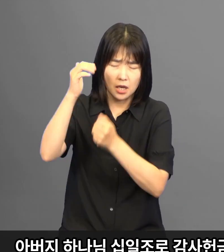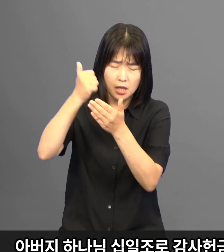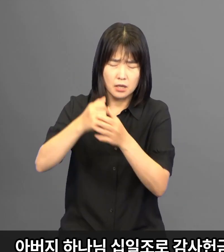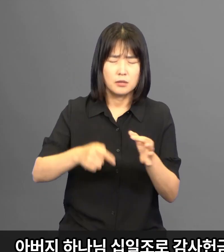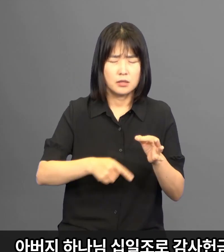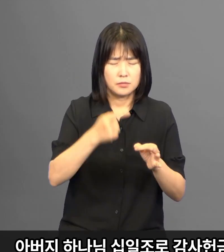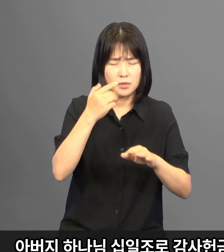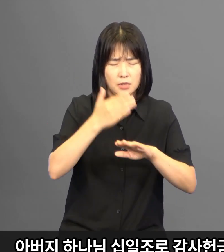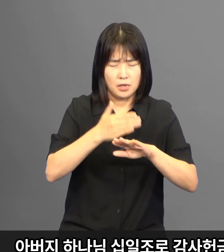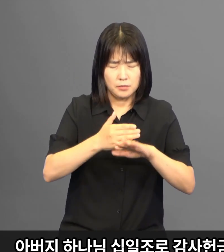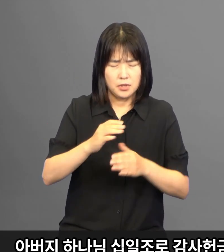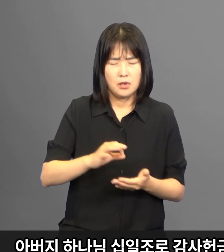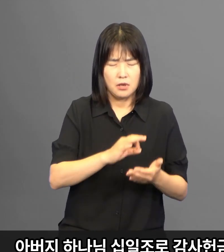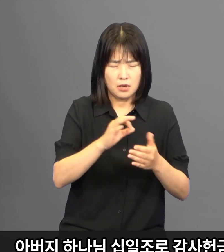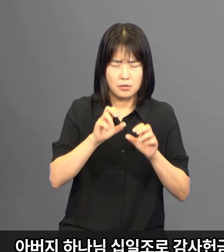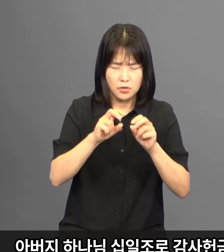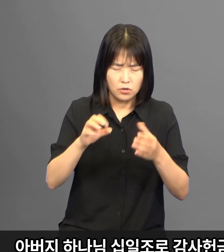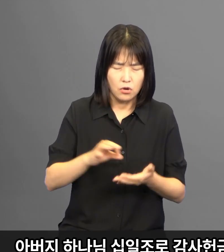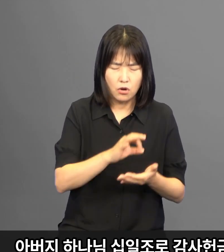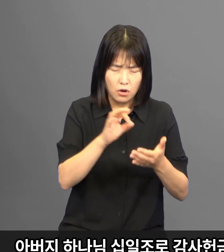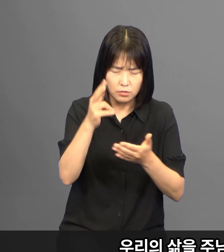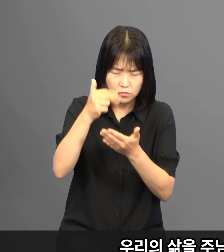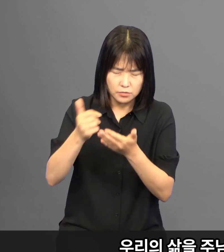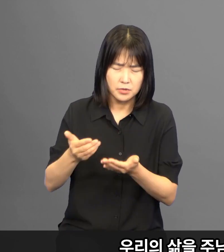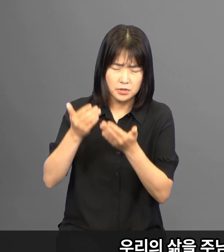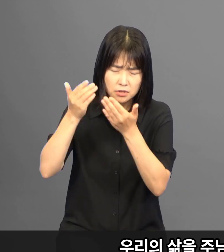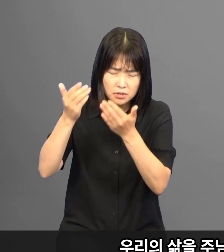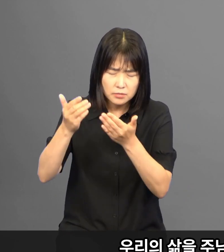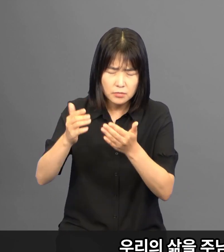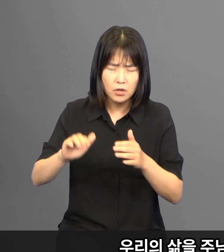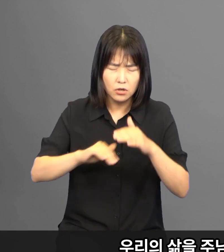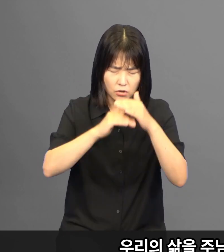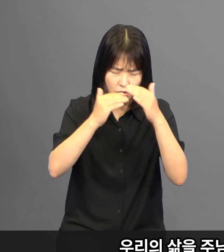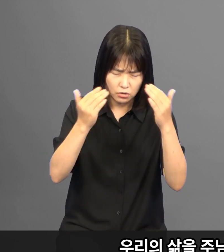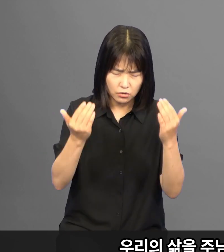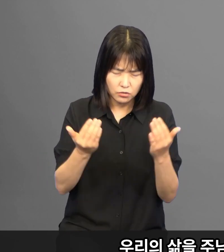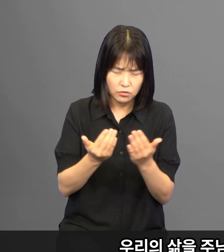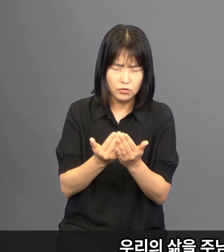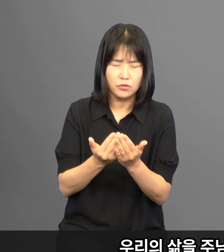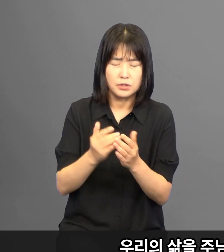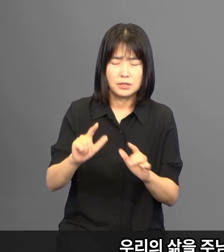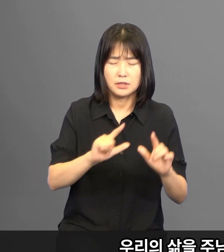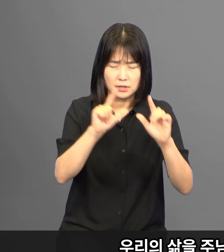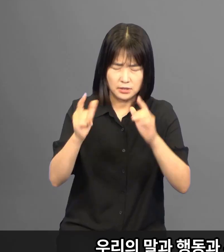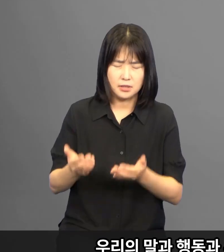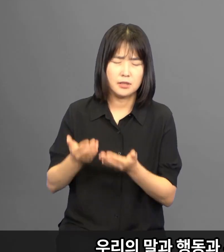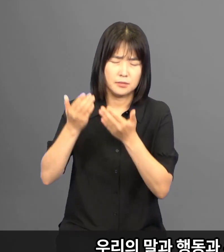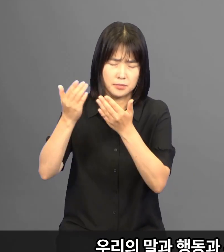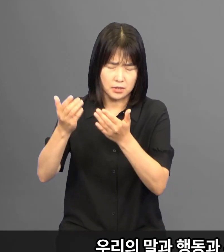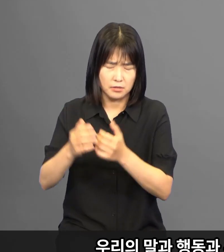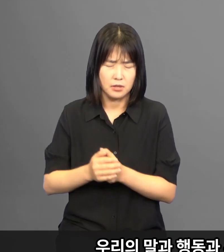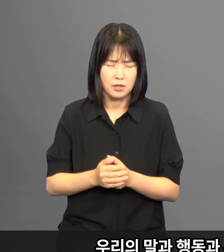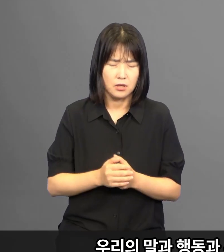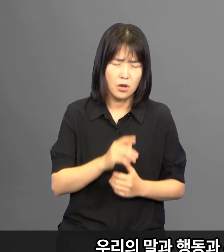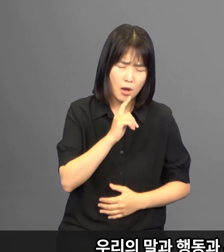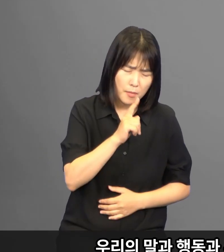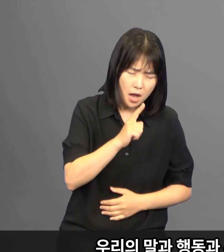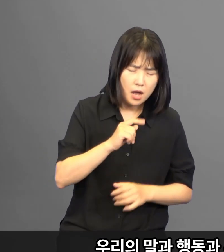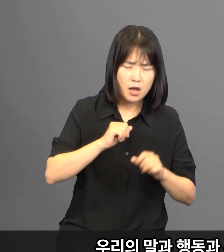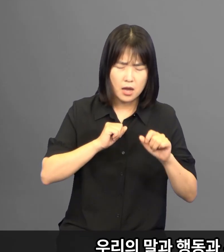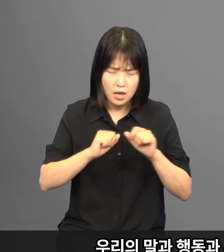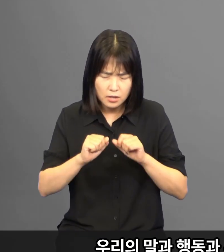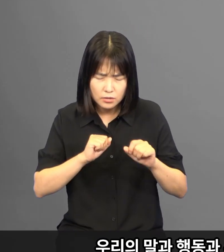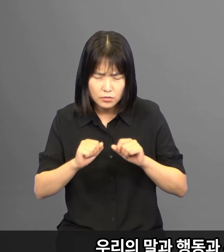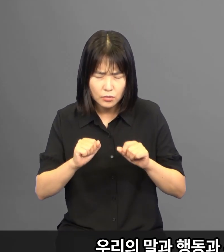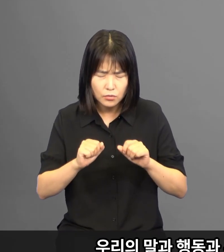11조로 감사헌금으로 성경금으로 주님께 올려드리며 우리의 삶을 주님께 산 제물로 드립니다. 우리의 말과